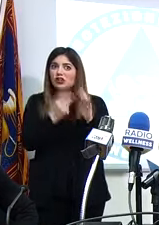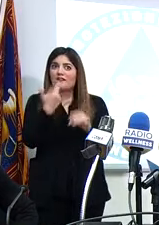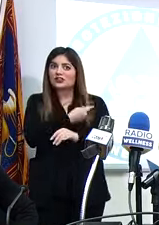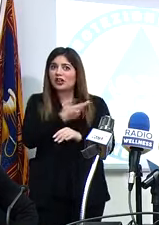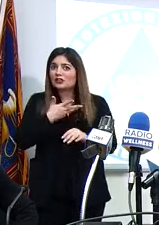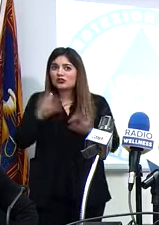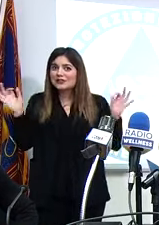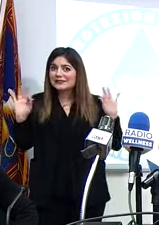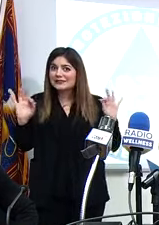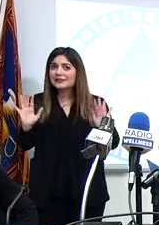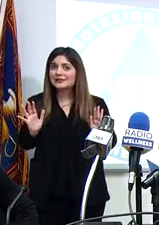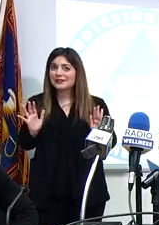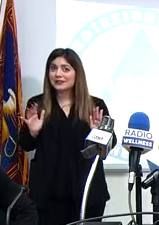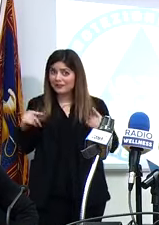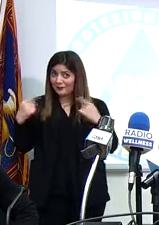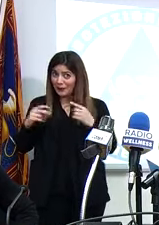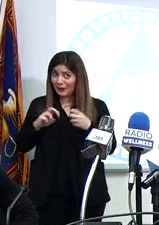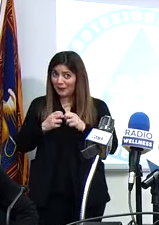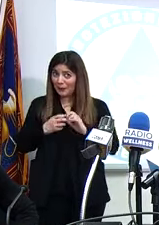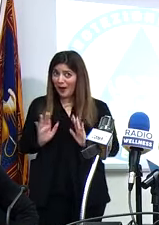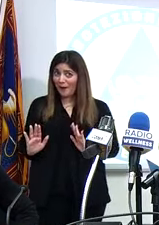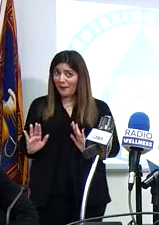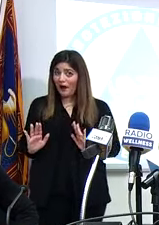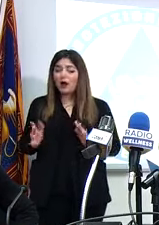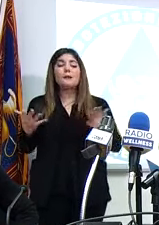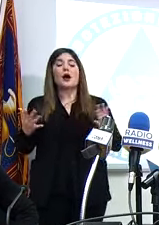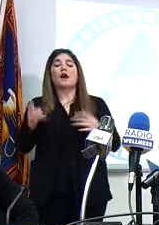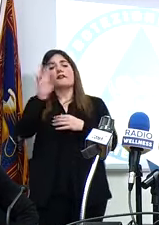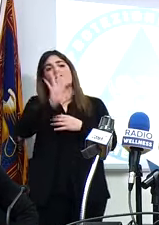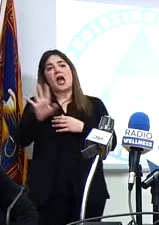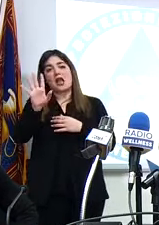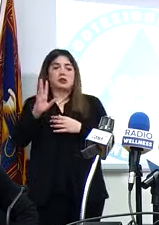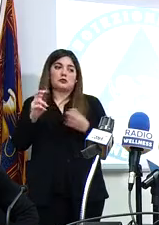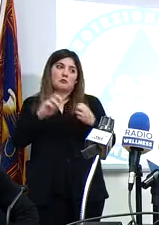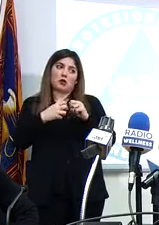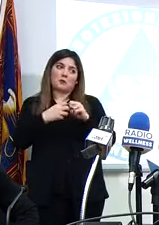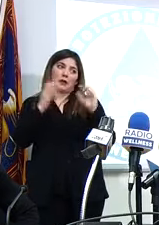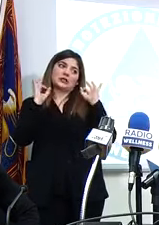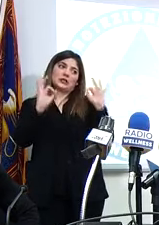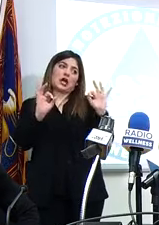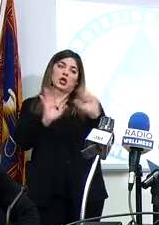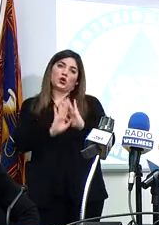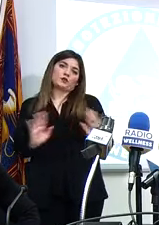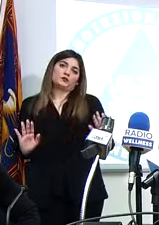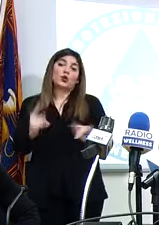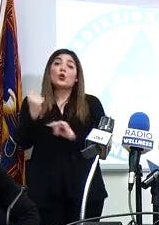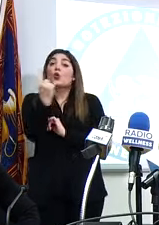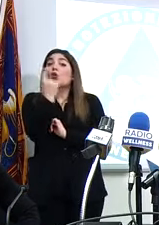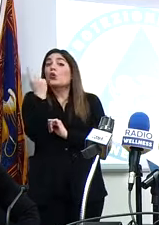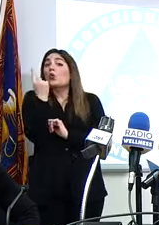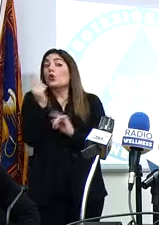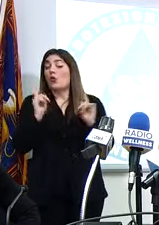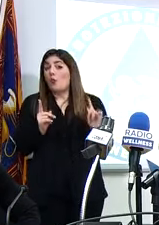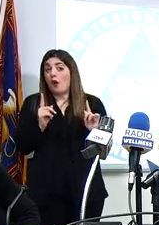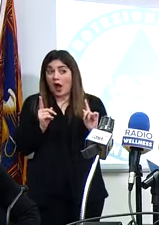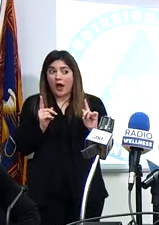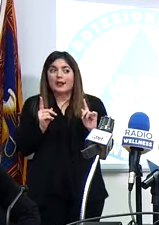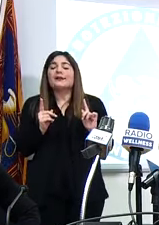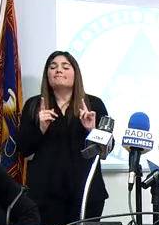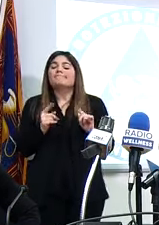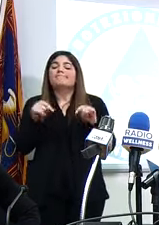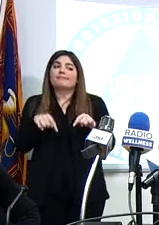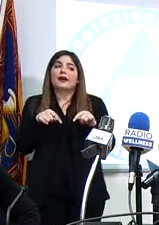questo è un problema generale. Il Veneto credo che non avrebbe nessuno di questi problemi. L'unica cosa qua è il supply adesso.